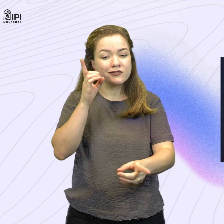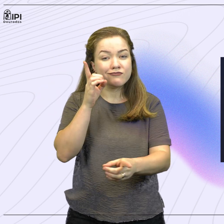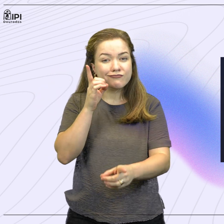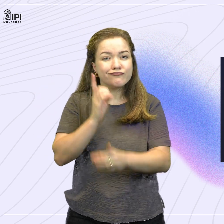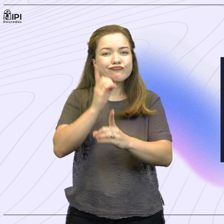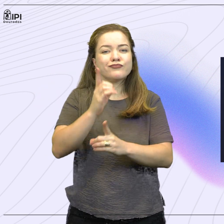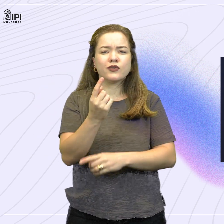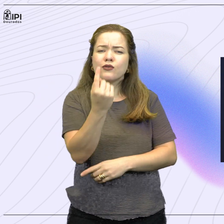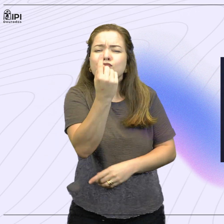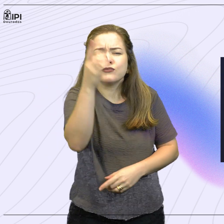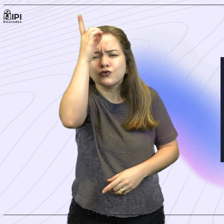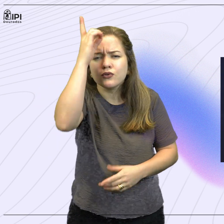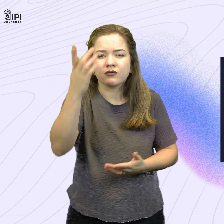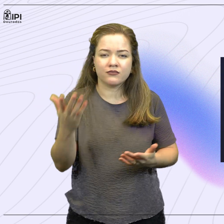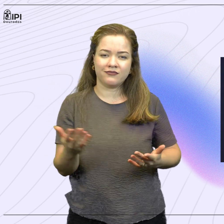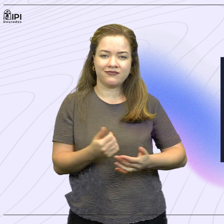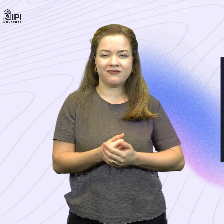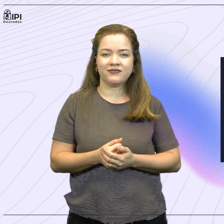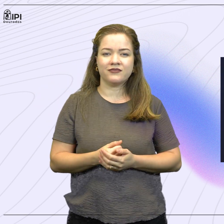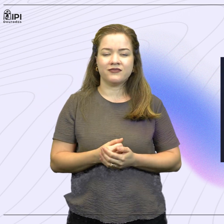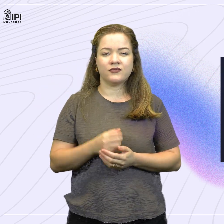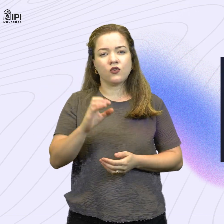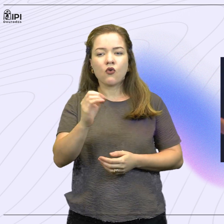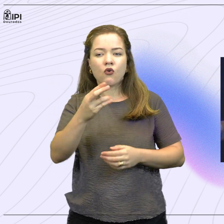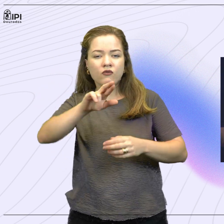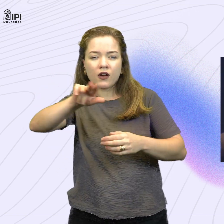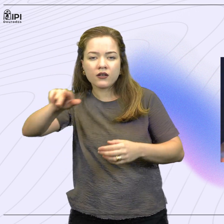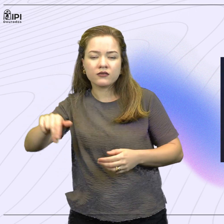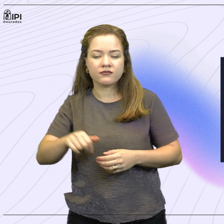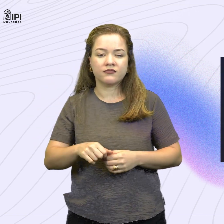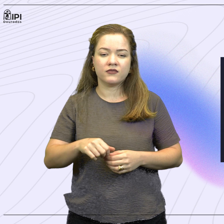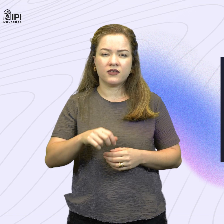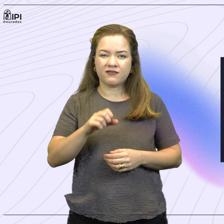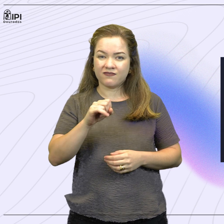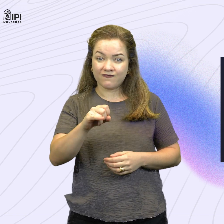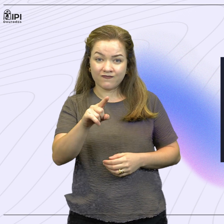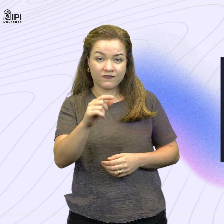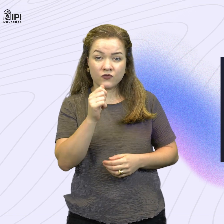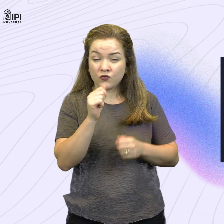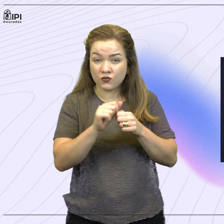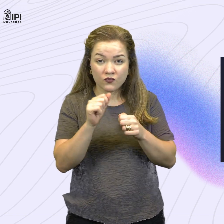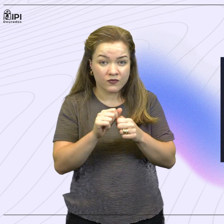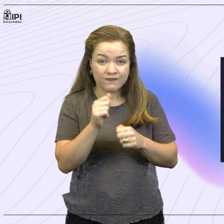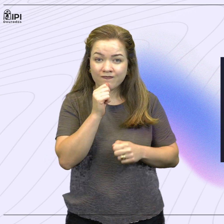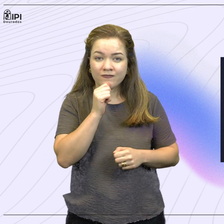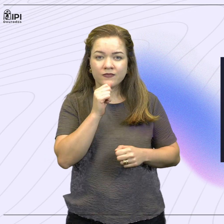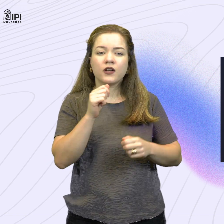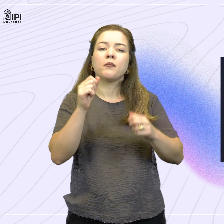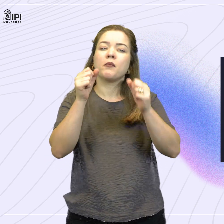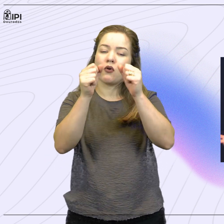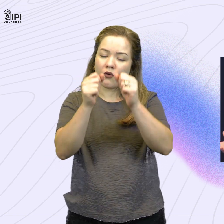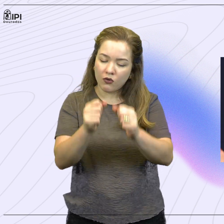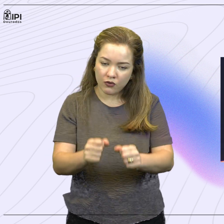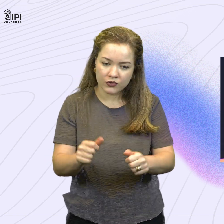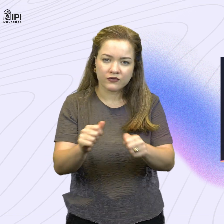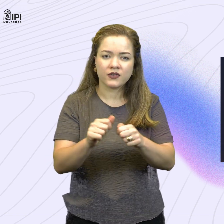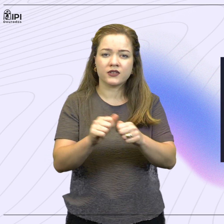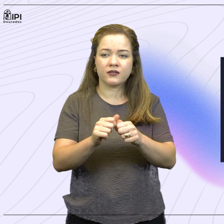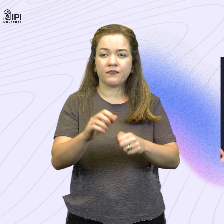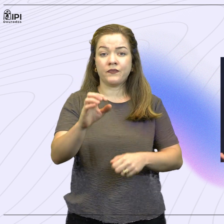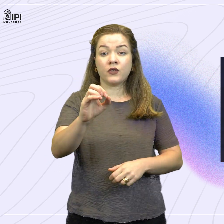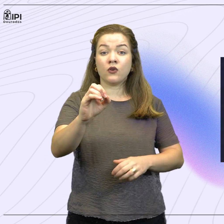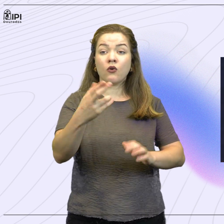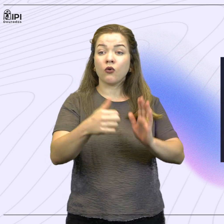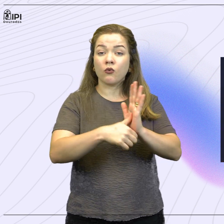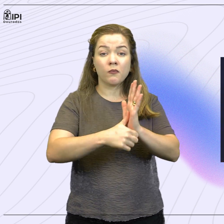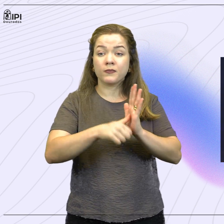Deus te deu. Se você não fez ainda, nós teremos, você pode fazer daqui a uns dias. Se você ainda não é membro, você pode então ainda se